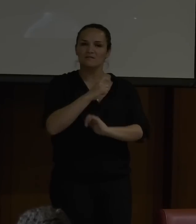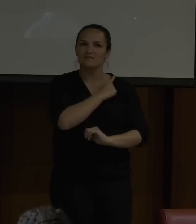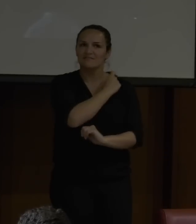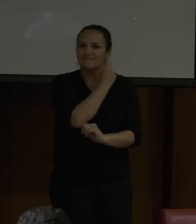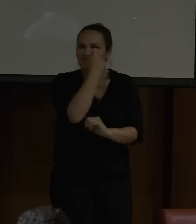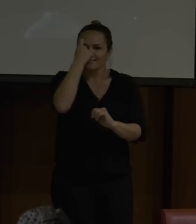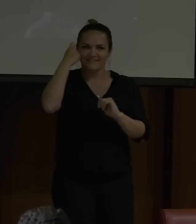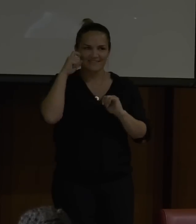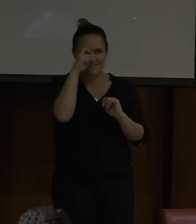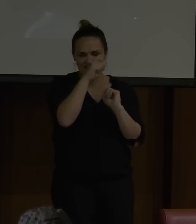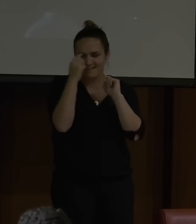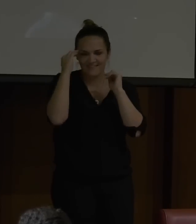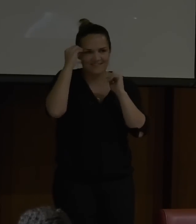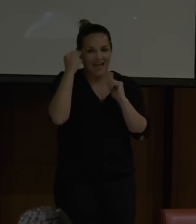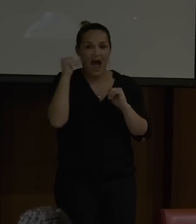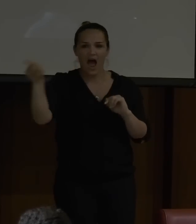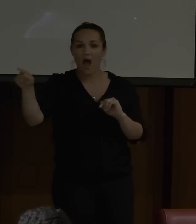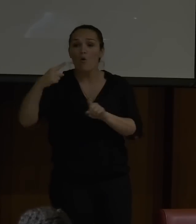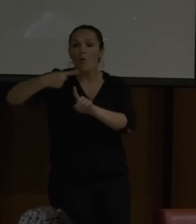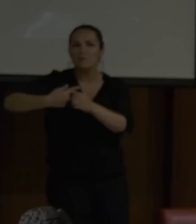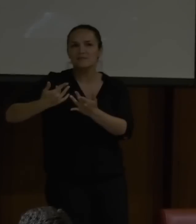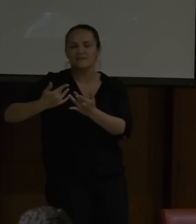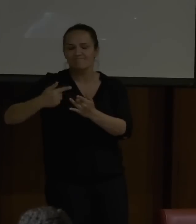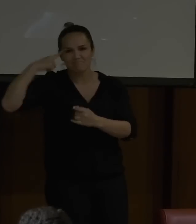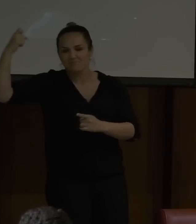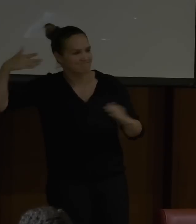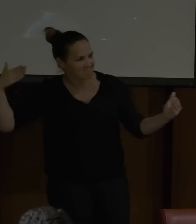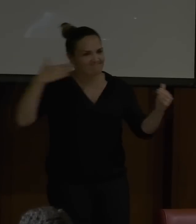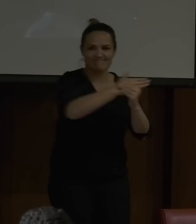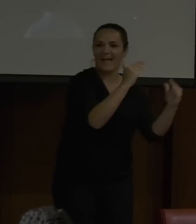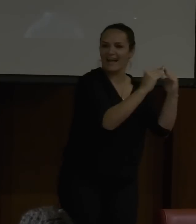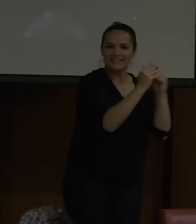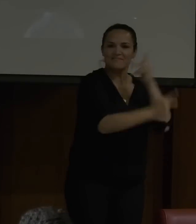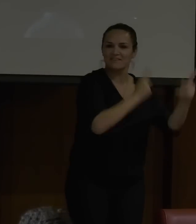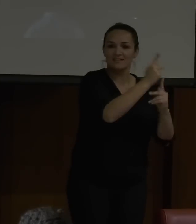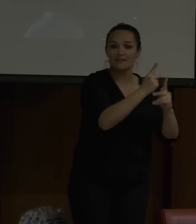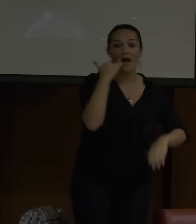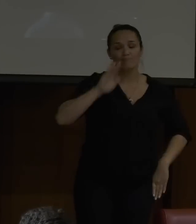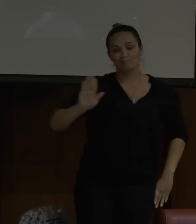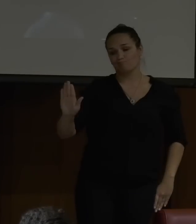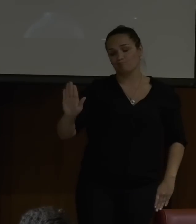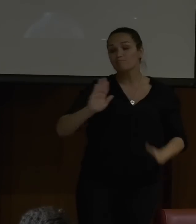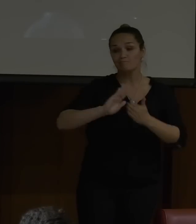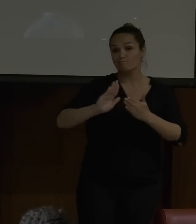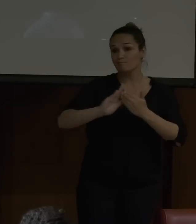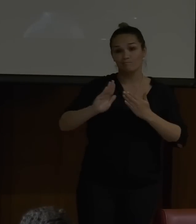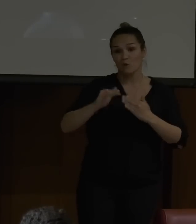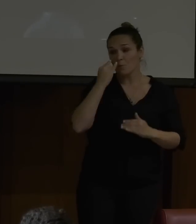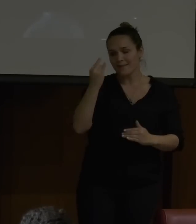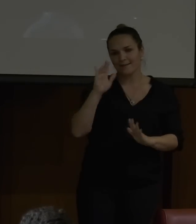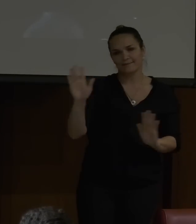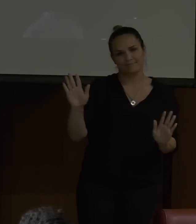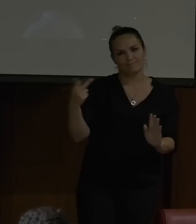Un mes después finalmente se animó a visitarla. Desde el principio Matilde fue muy clara. Le dijo que no le interesaba tener amores con